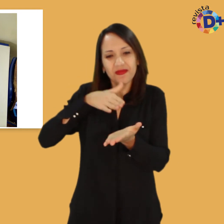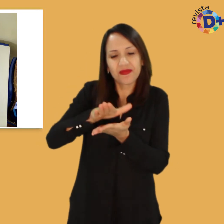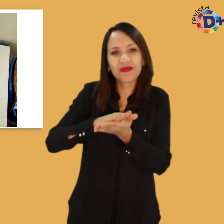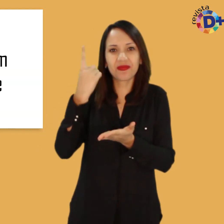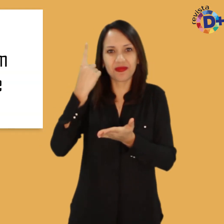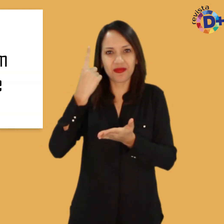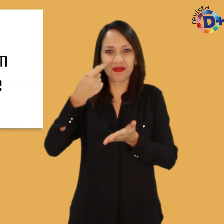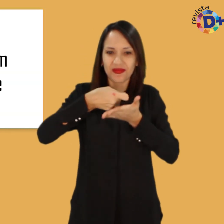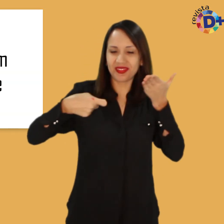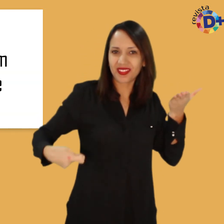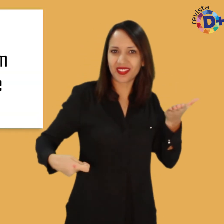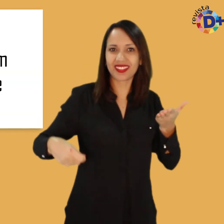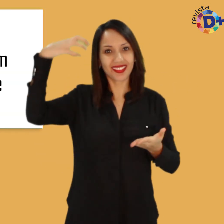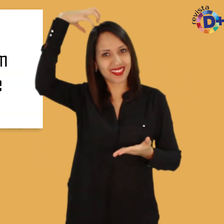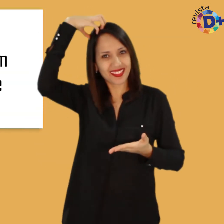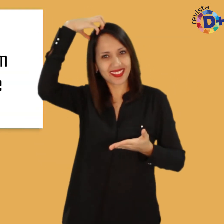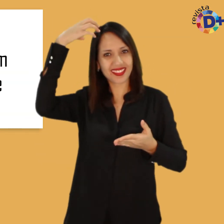Stockwell, um material inédito no Brasil.